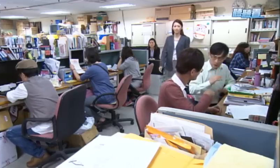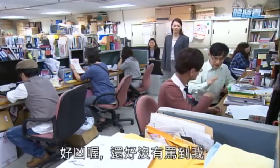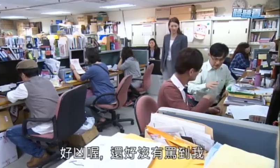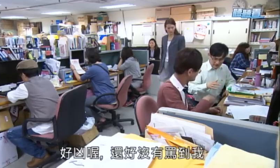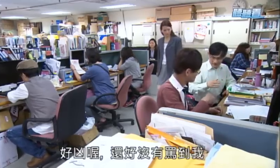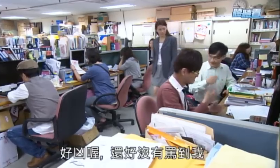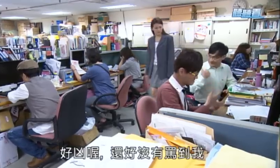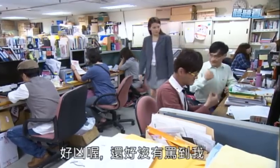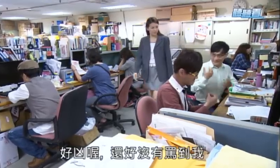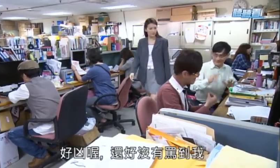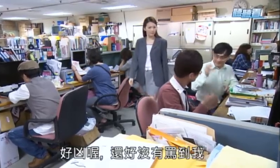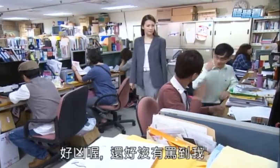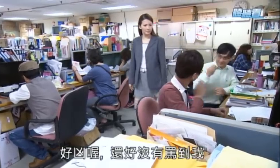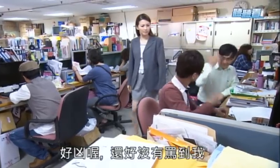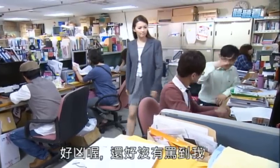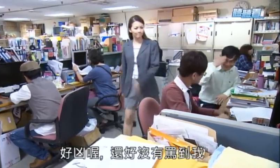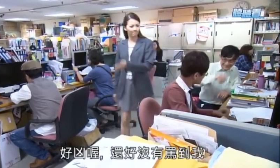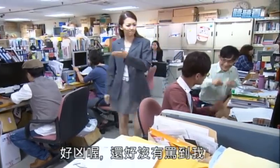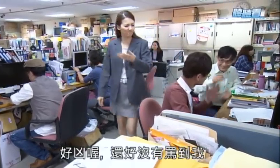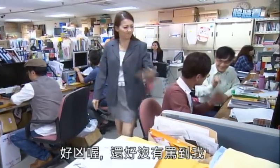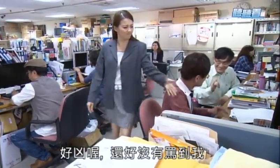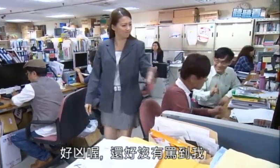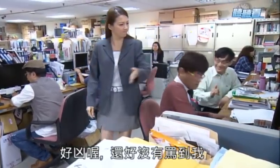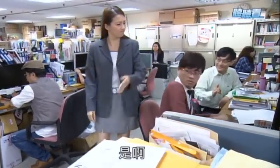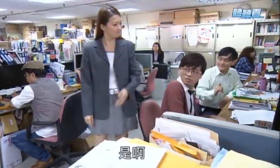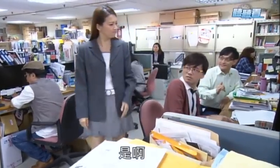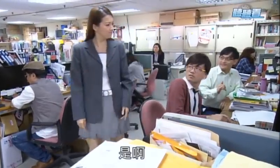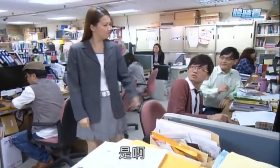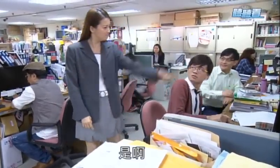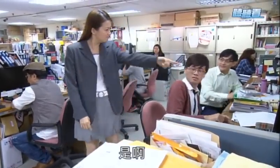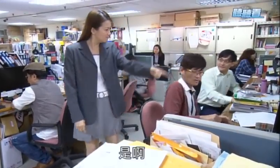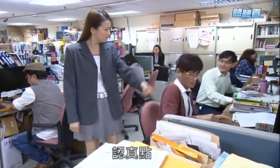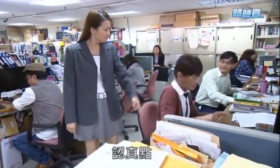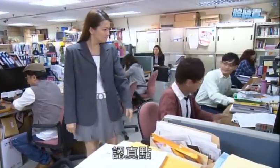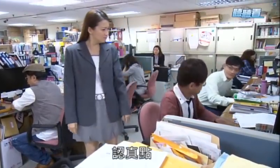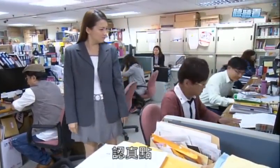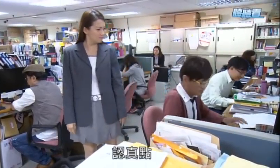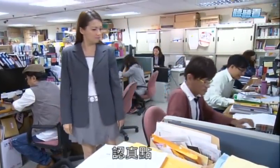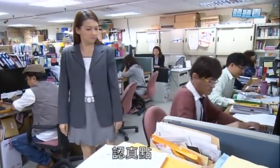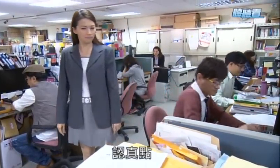好凶哦，还好没有骂到我。 喂， 是啊， 认真点。